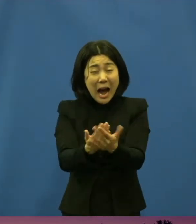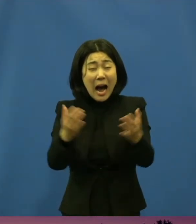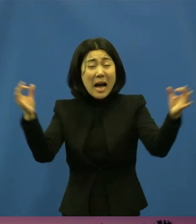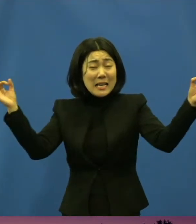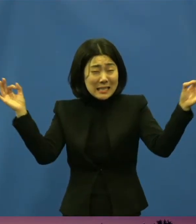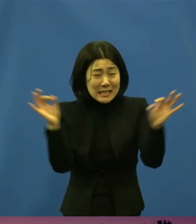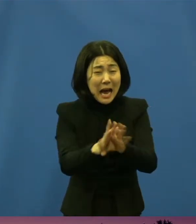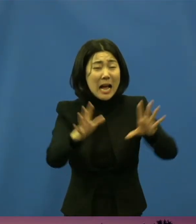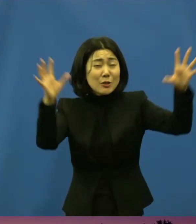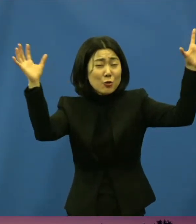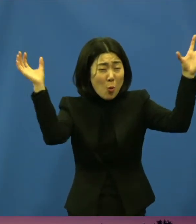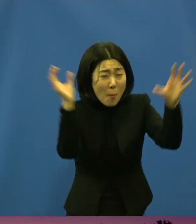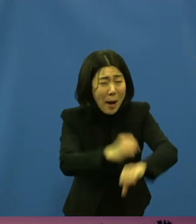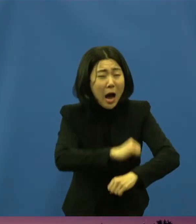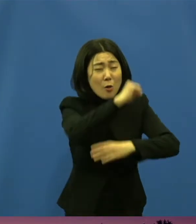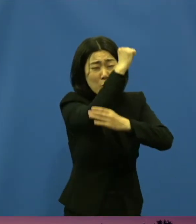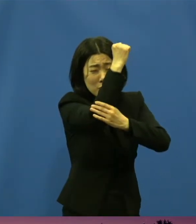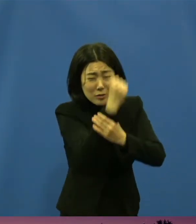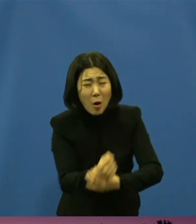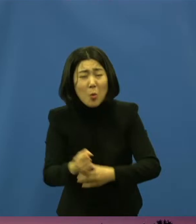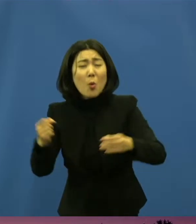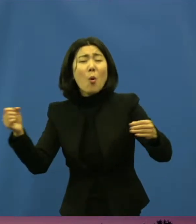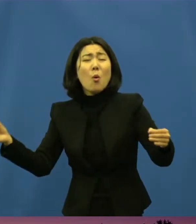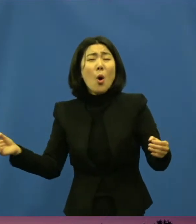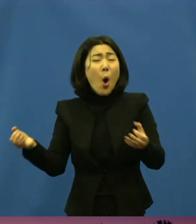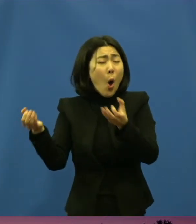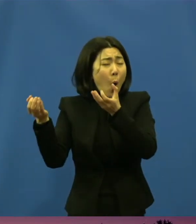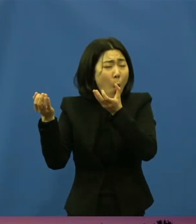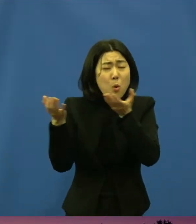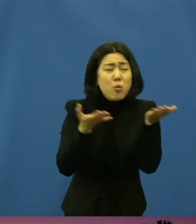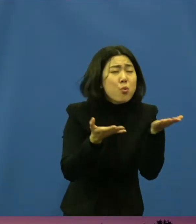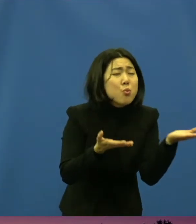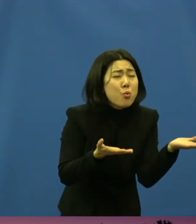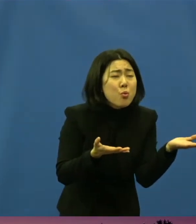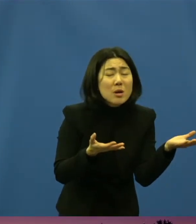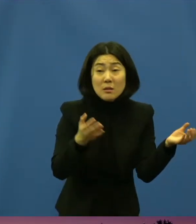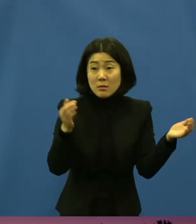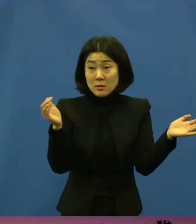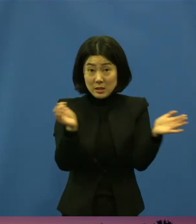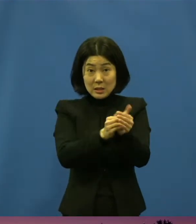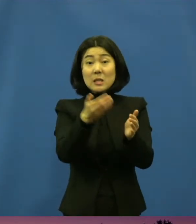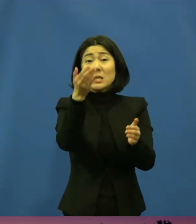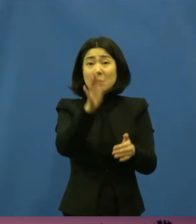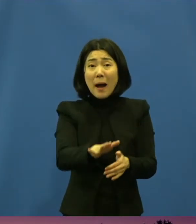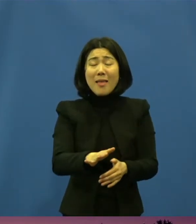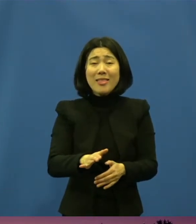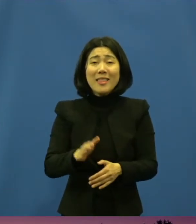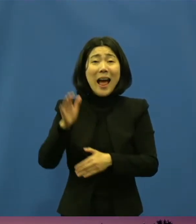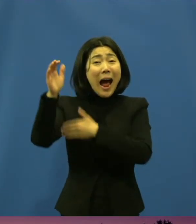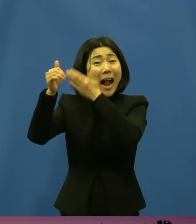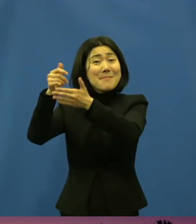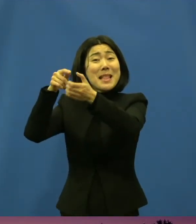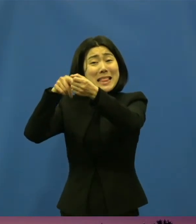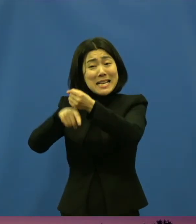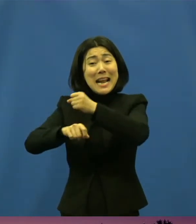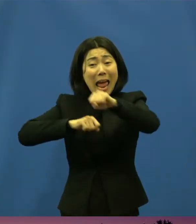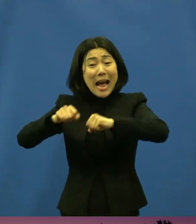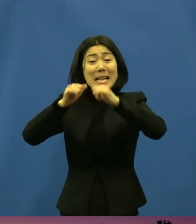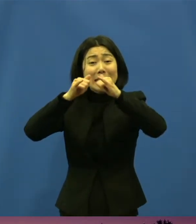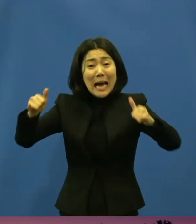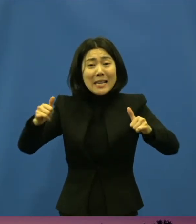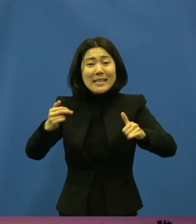하나님의 뜻을 행하는 자. 여러분, 이 하나님의 뜻을 행하는 것이